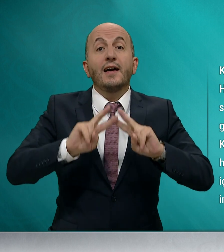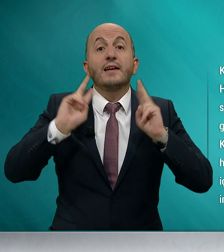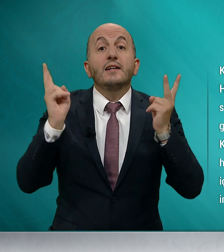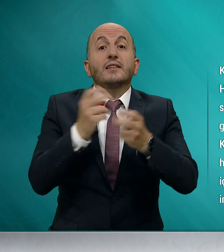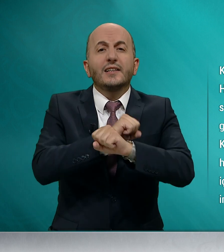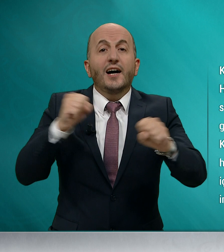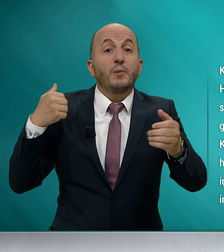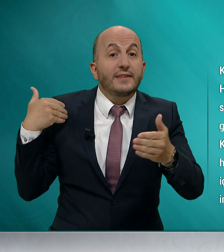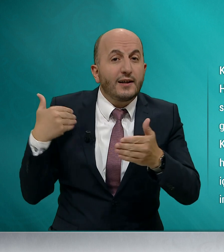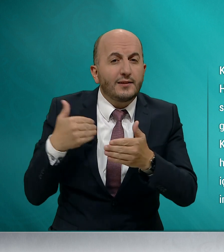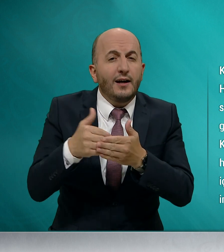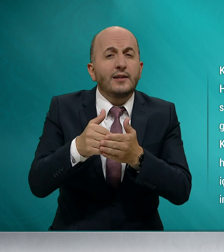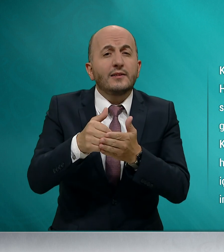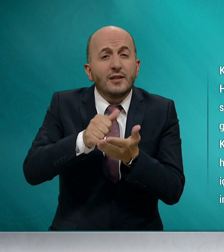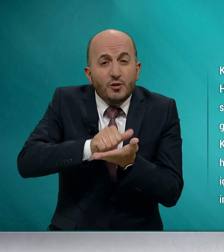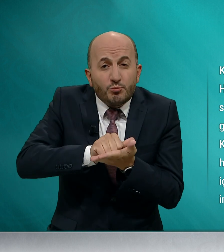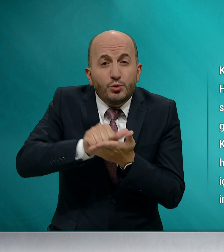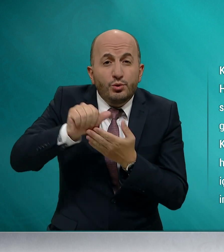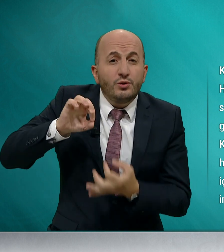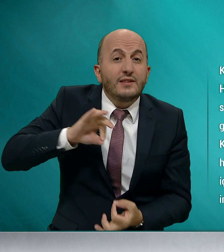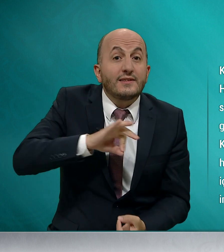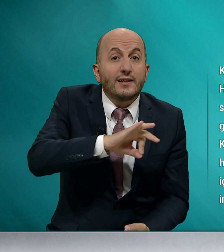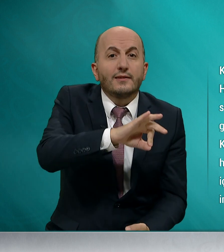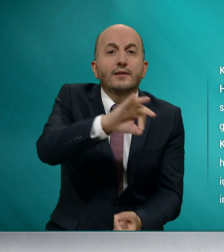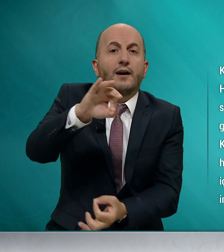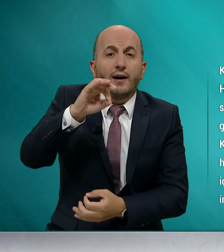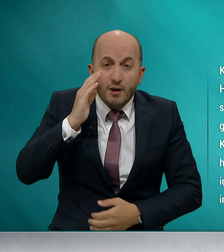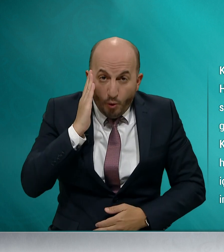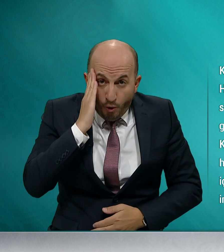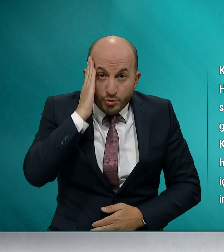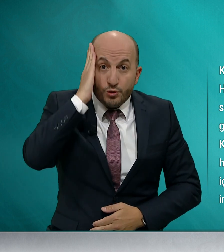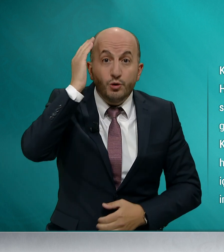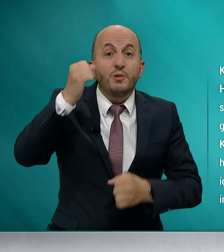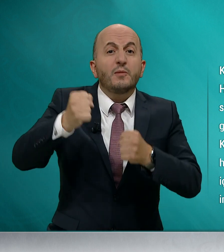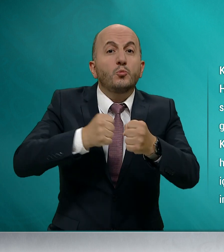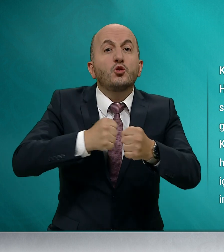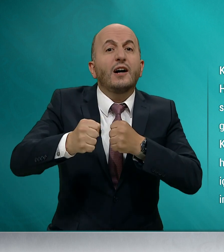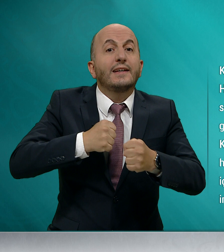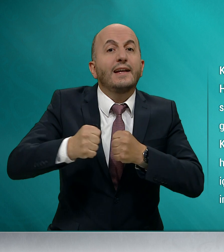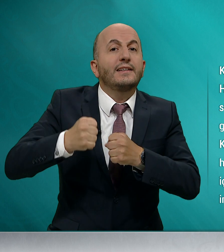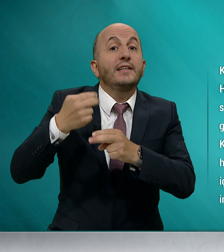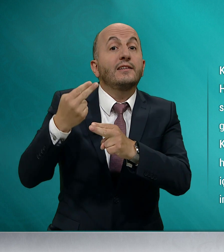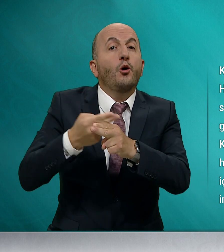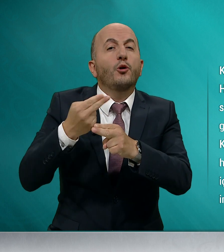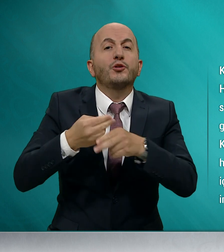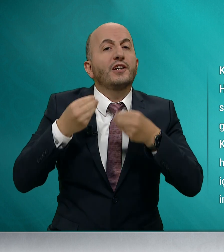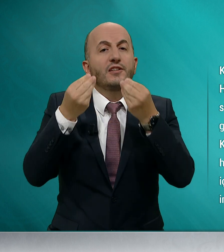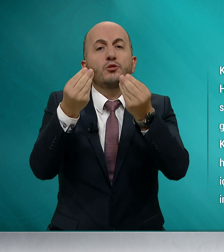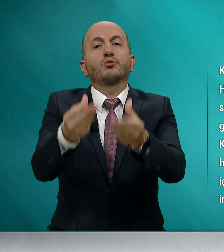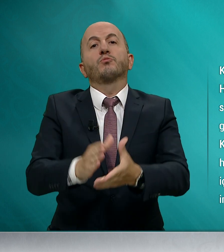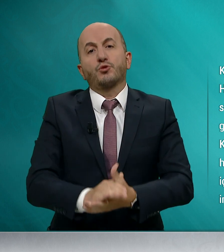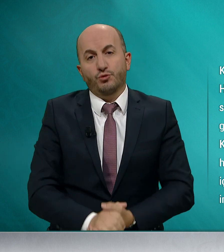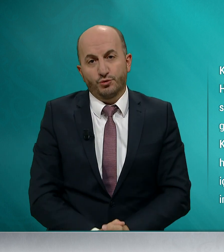Böylelikle kıyamete kadar bütün insanlığa onurlu bir mücadelenin